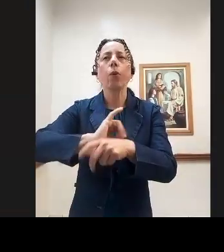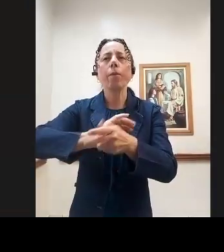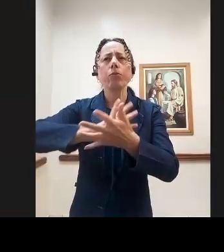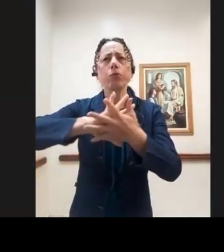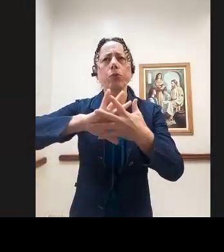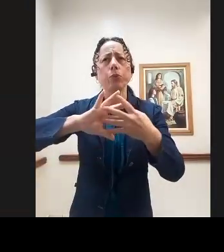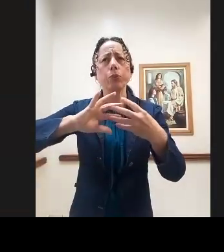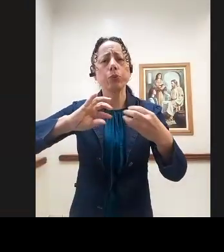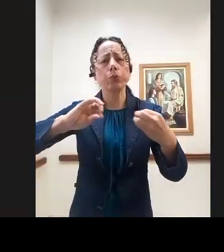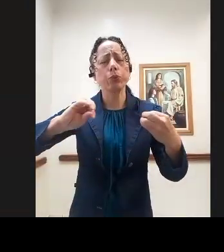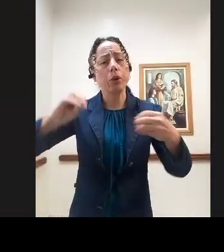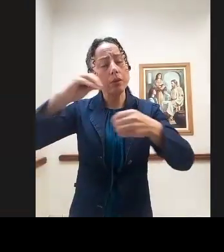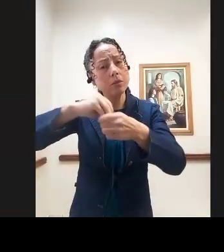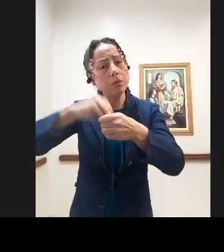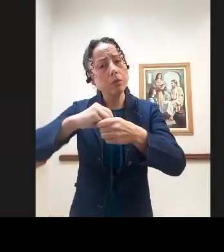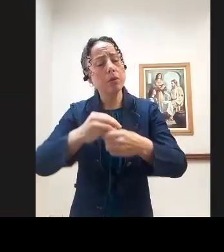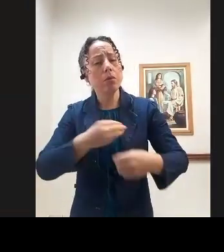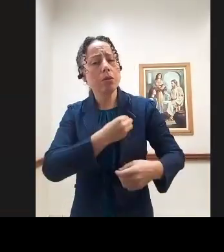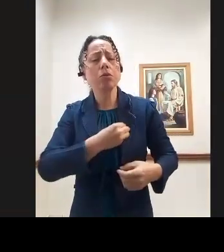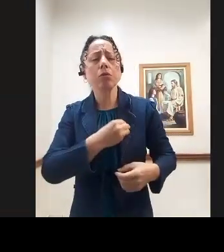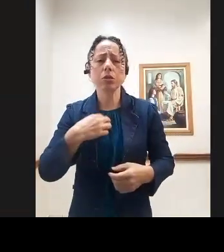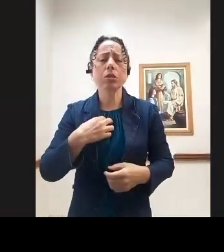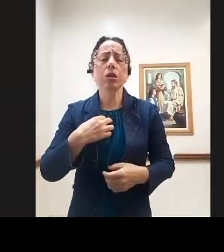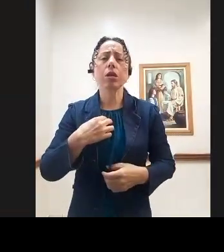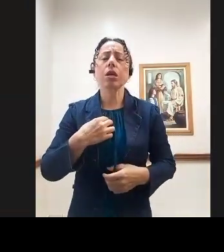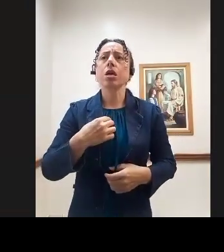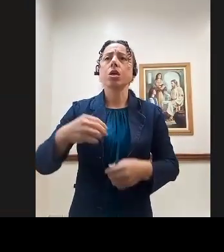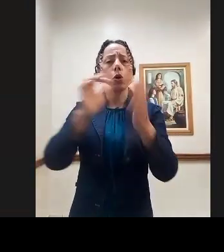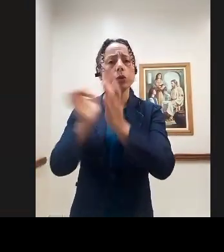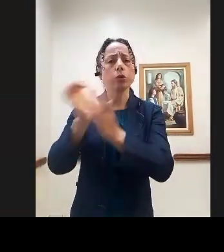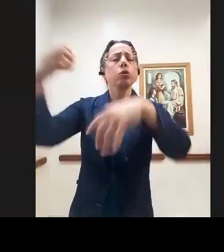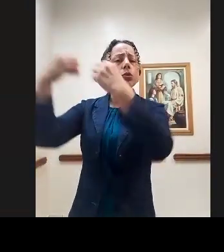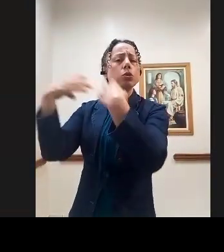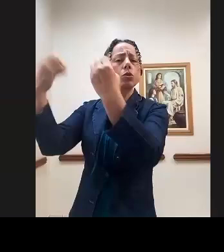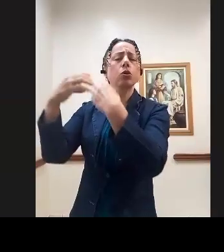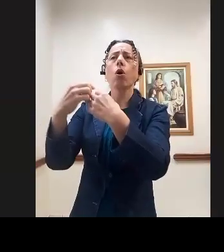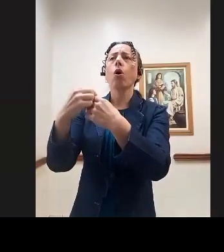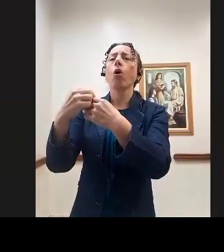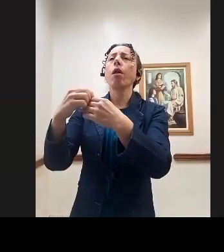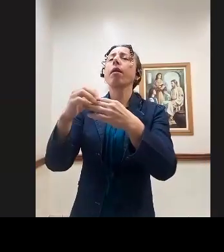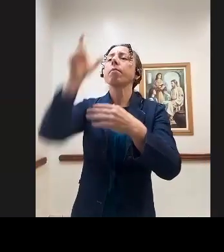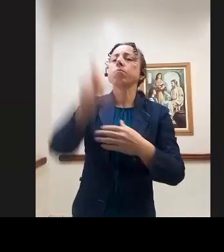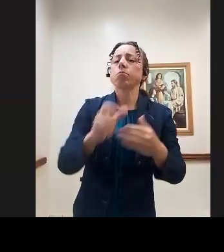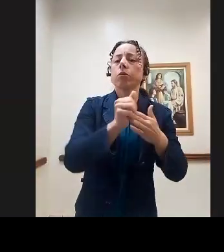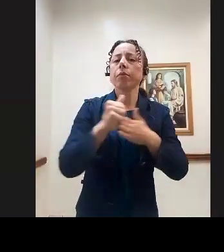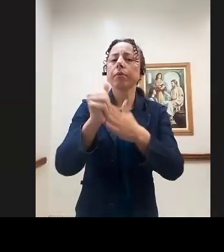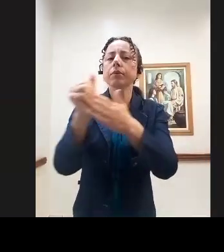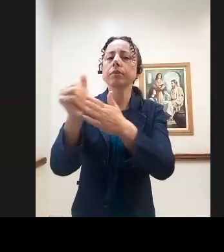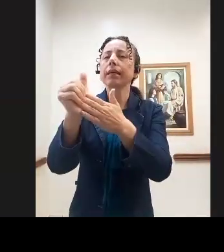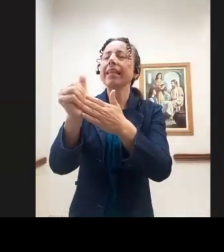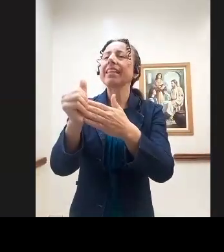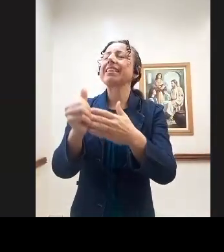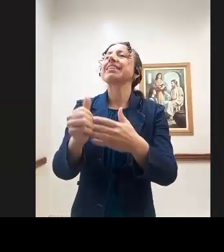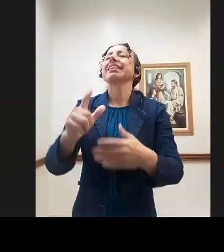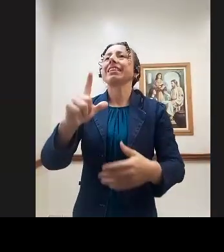segue não sentirá sede, né? Quem me seguir não será sede. E essa sede que o